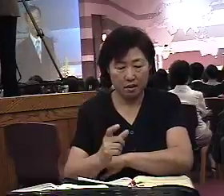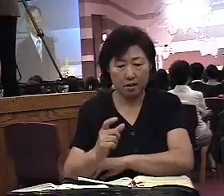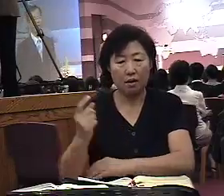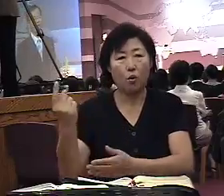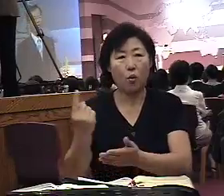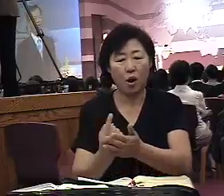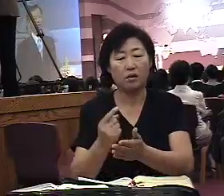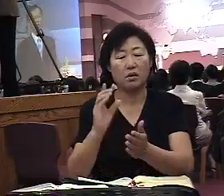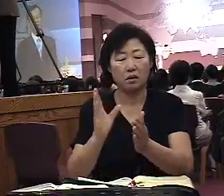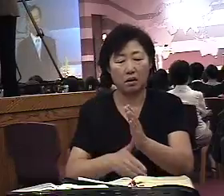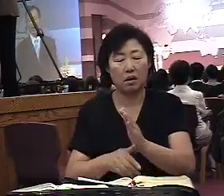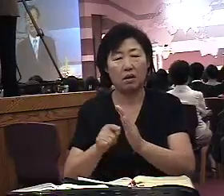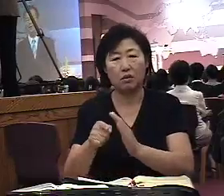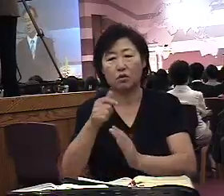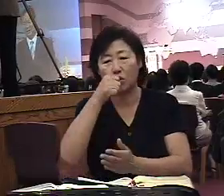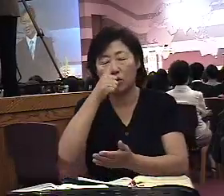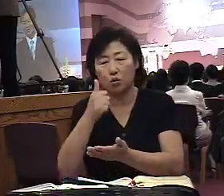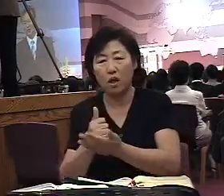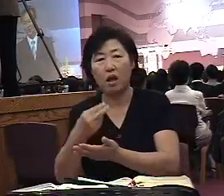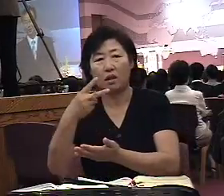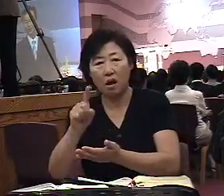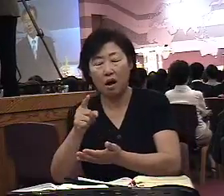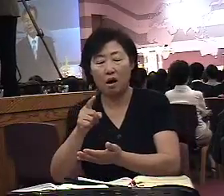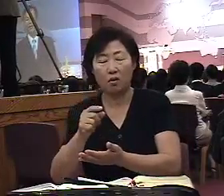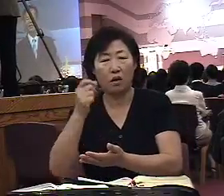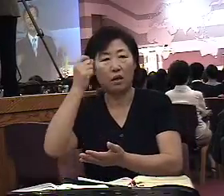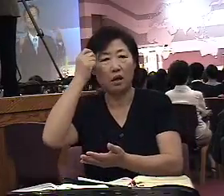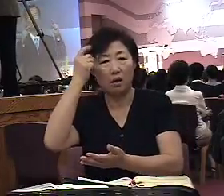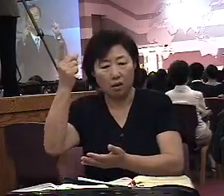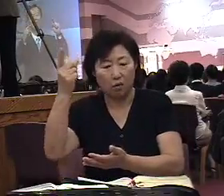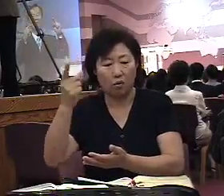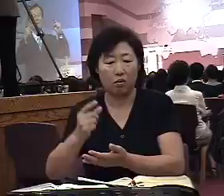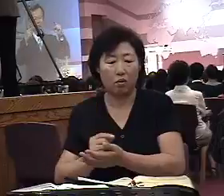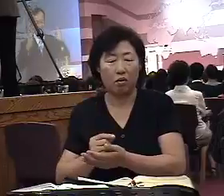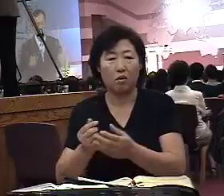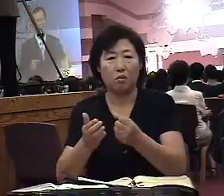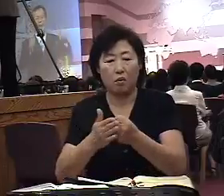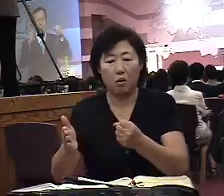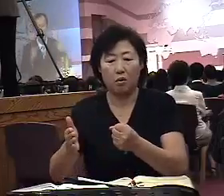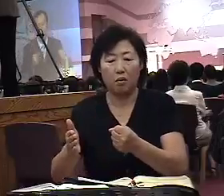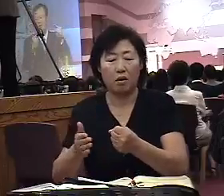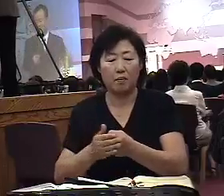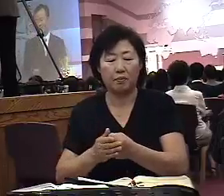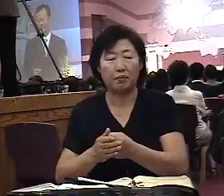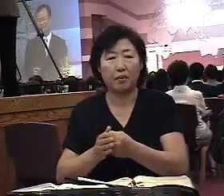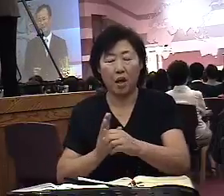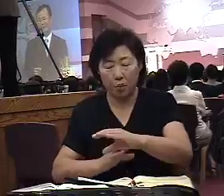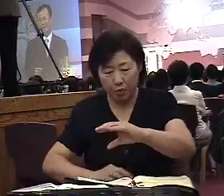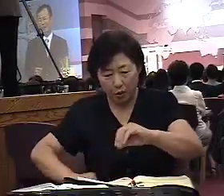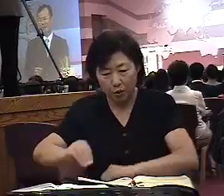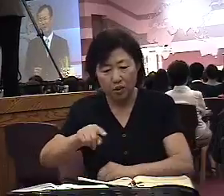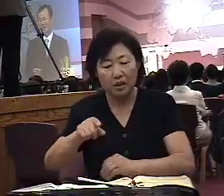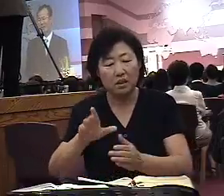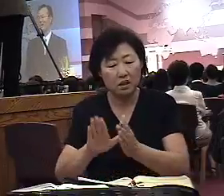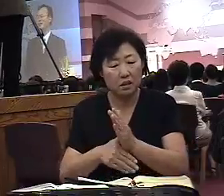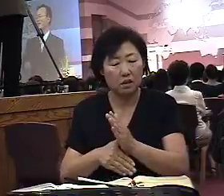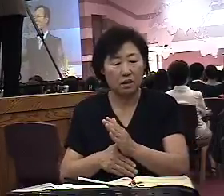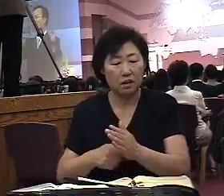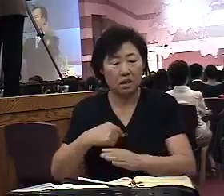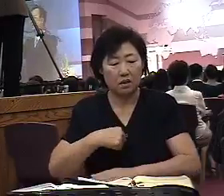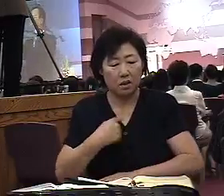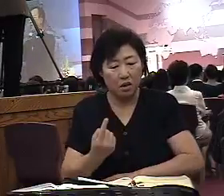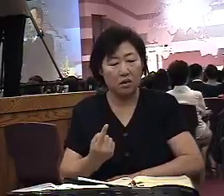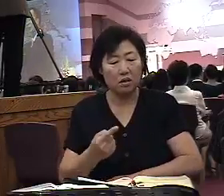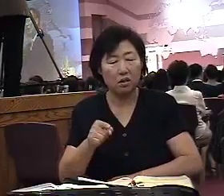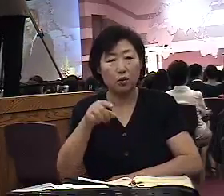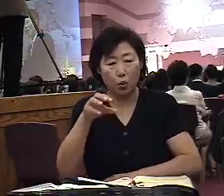임했을 때 이것은 죄라는 것을 깨닫고, 깨달음으로 말미암아 비로소 그때 저